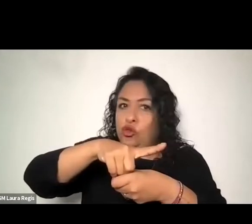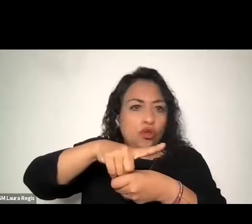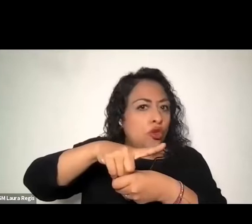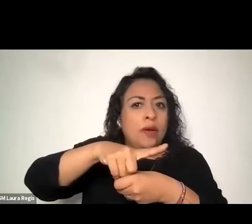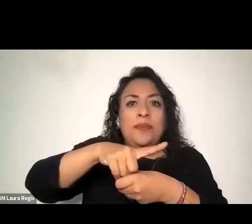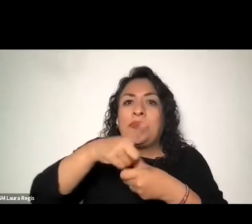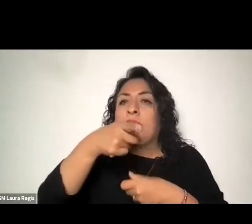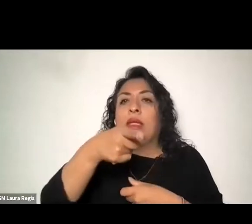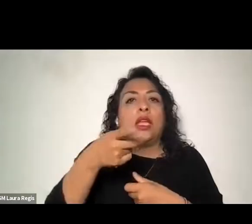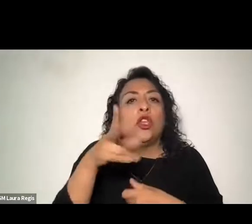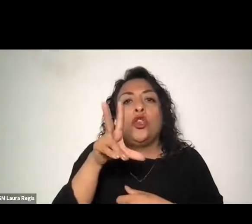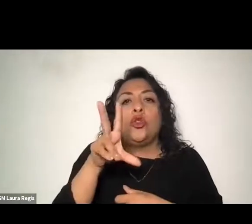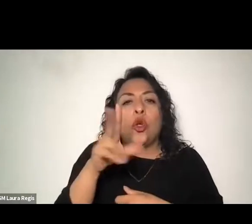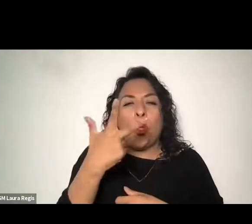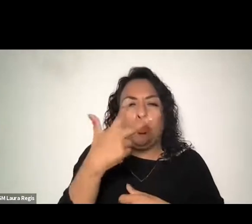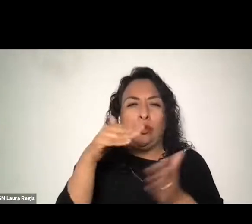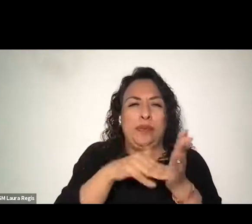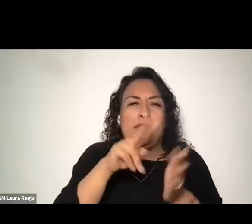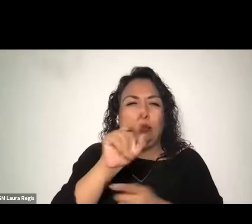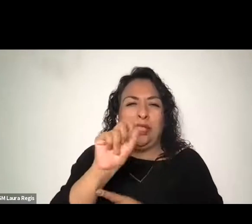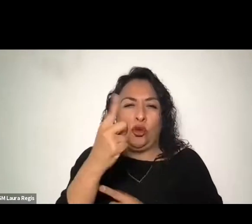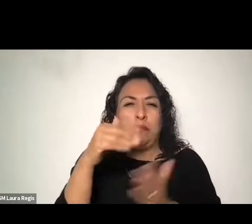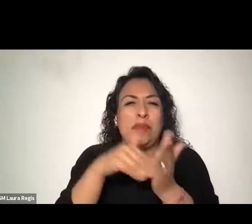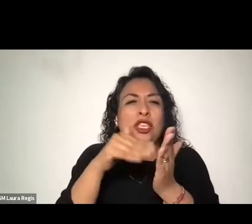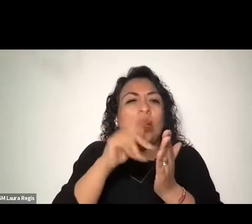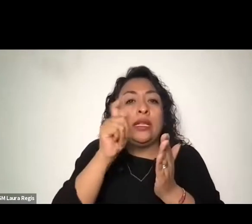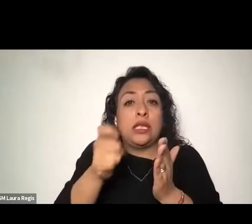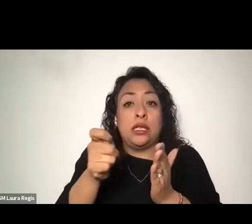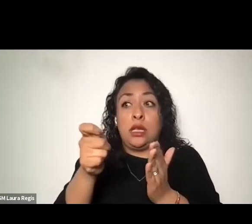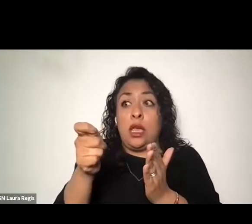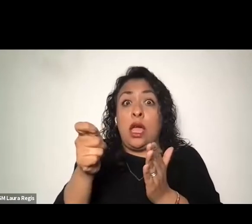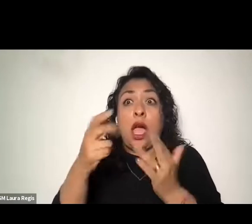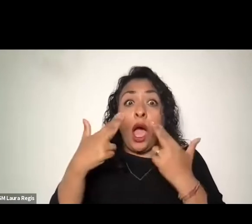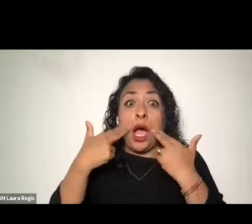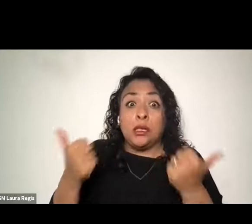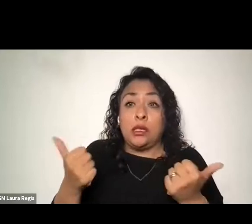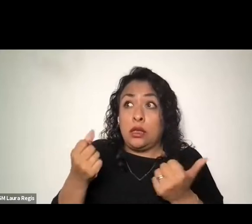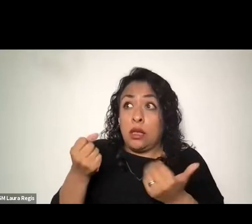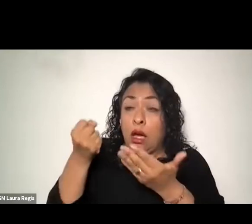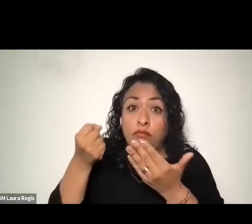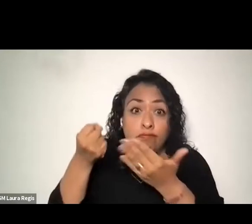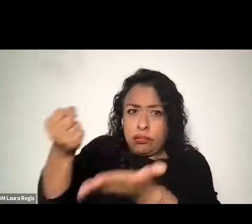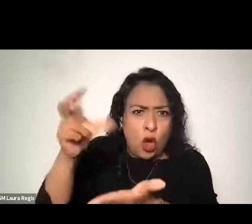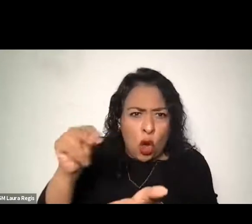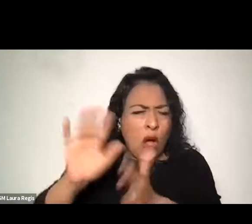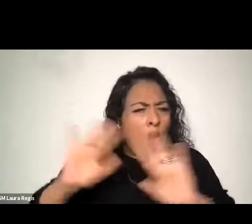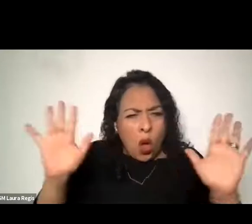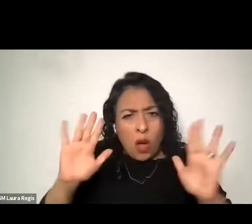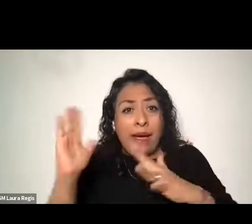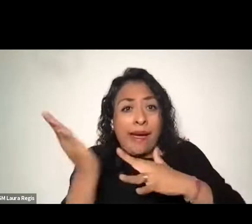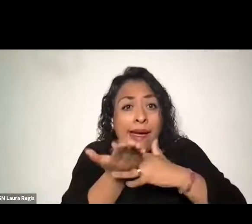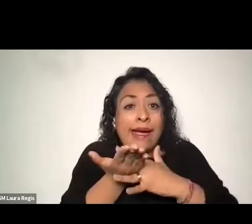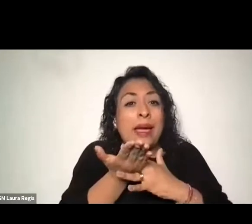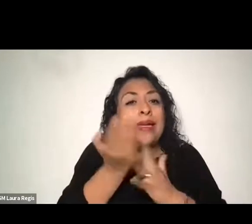Este no se refiere, los 8.221 millones, a lo que deja de recibir Hacienda. Hacienda solo deja de recibir la parte que se